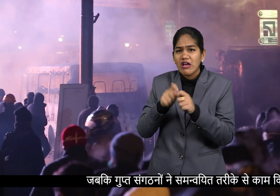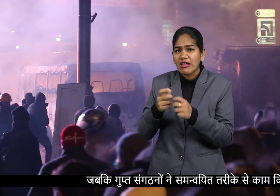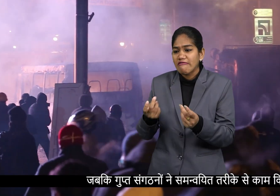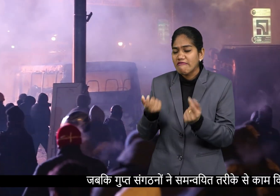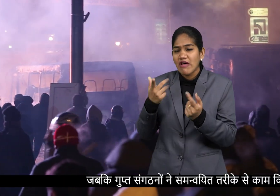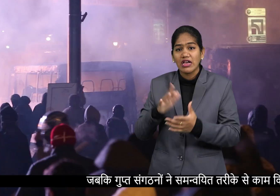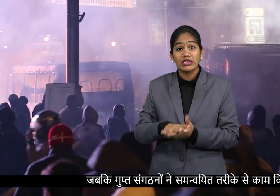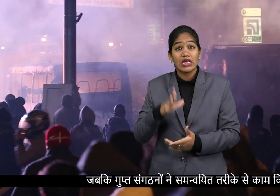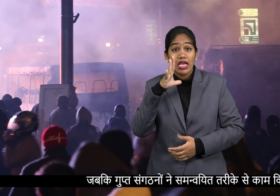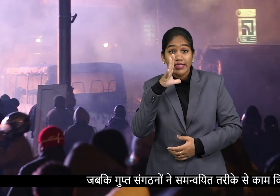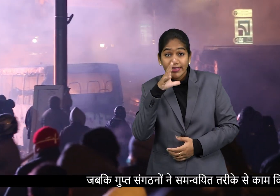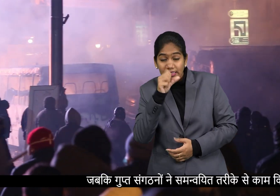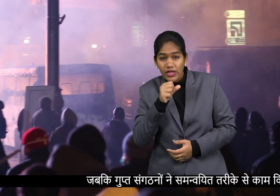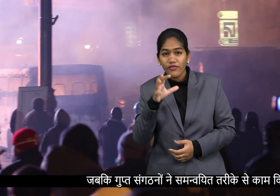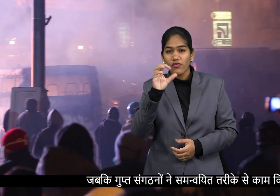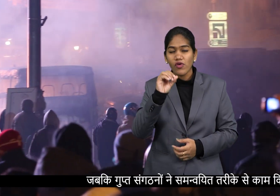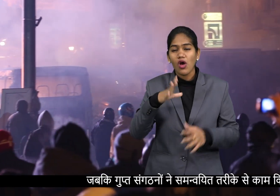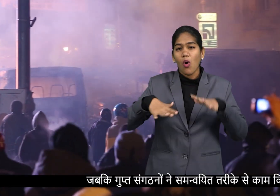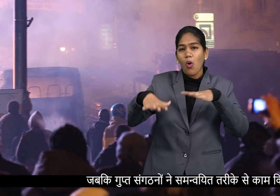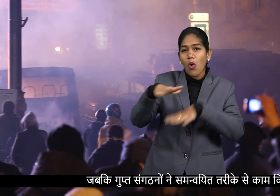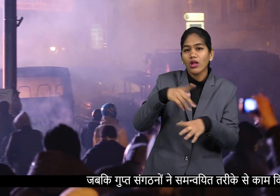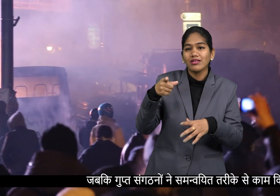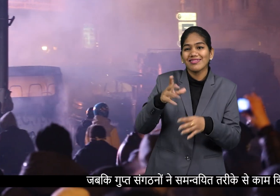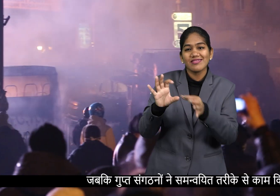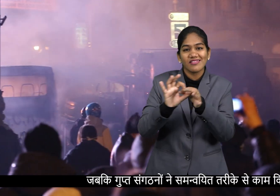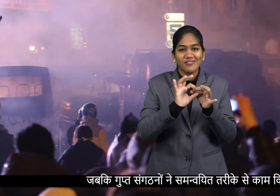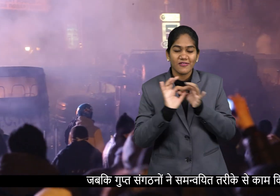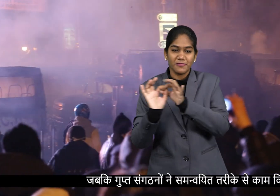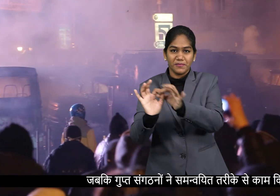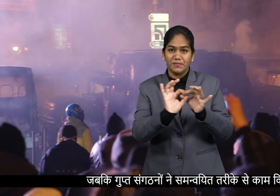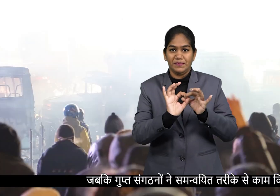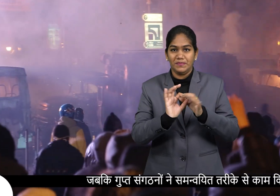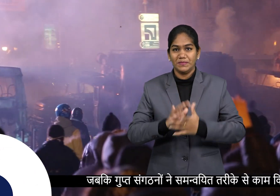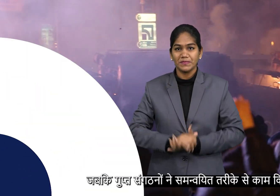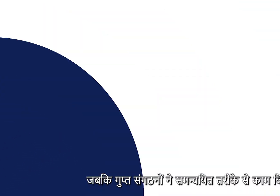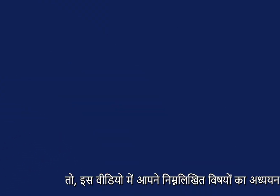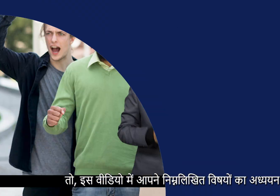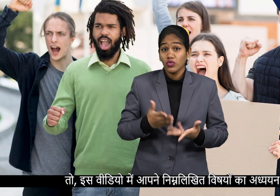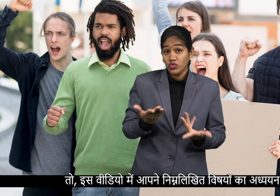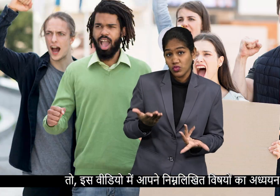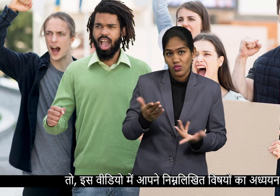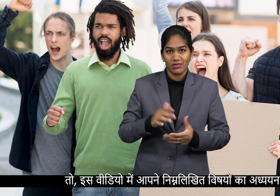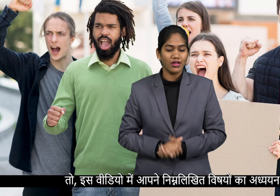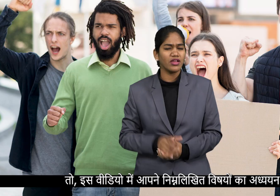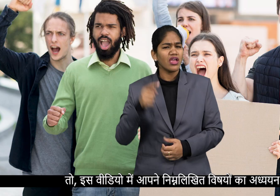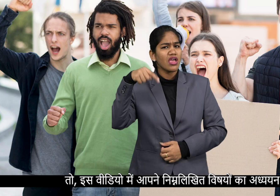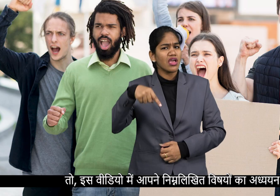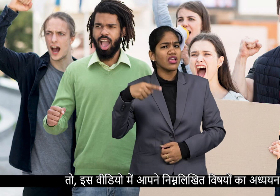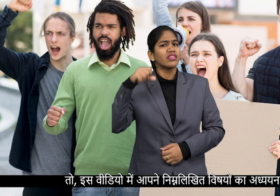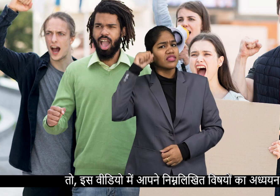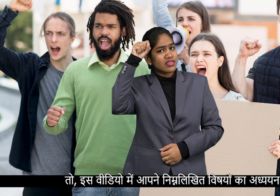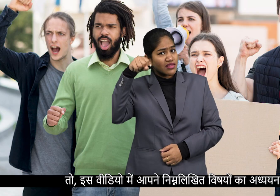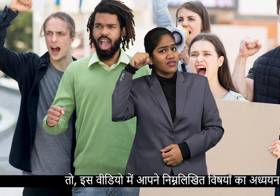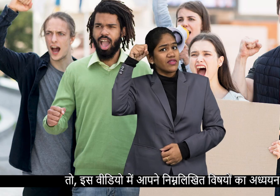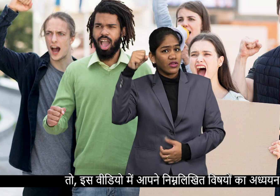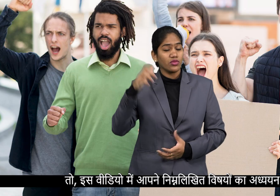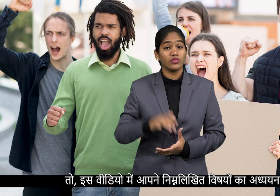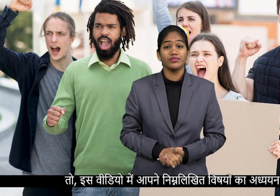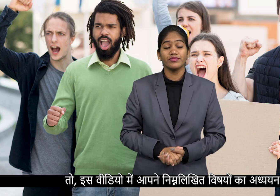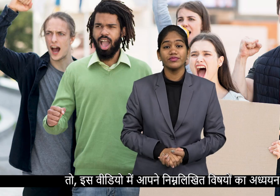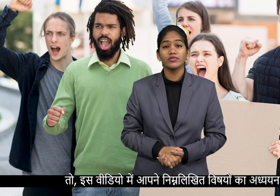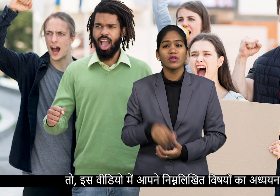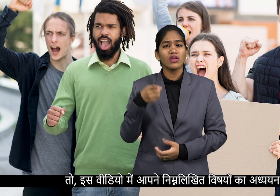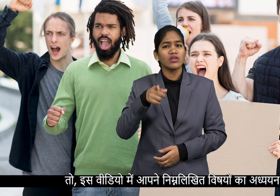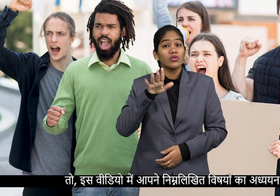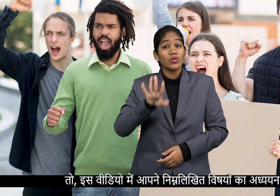संगठनों ने समन्वयित तरीके से काम किया। तो इस वीडियो में आपने